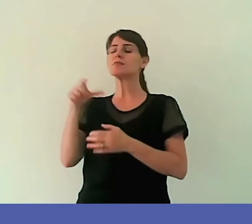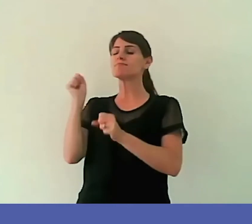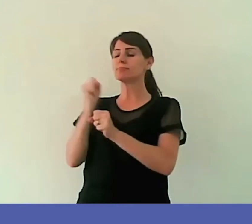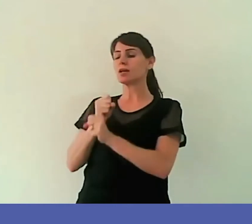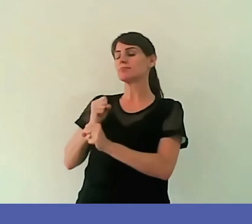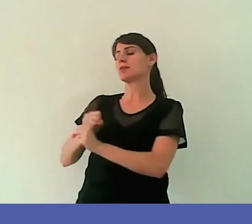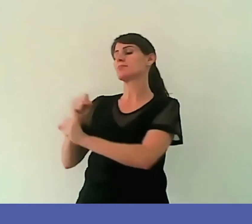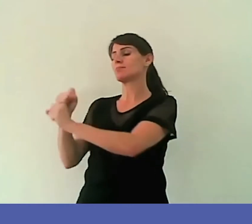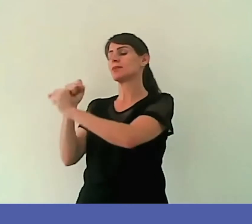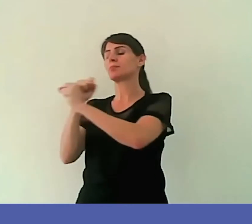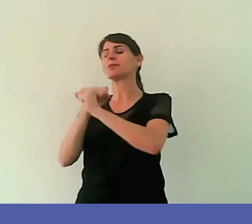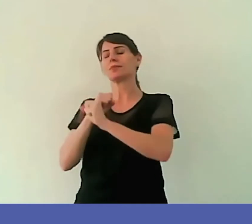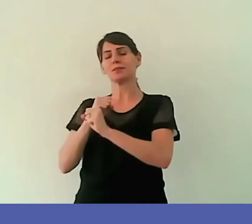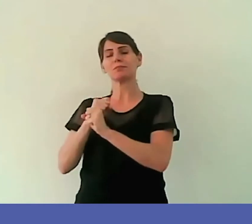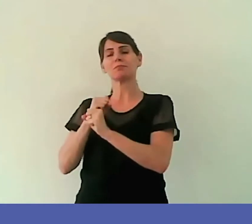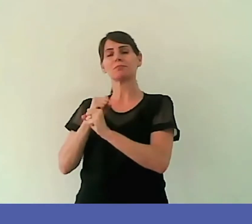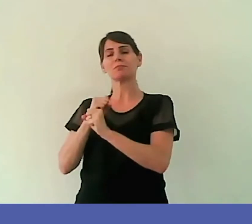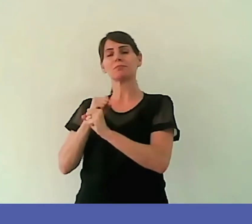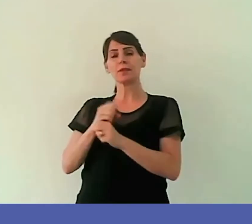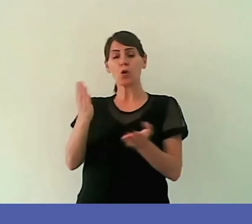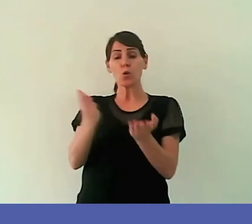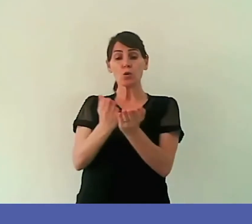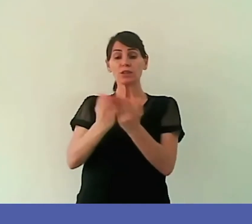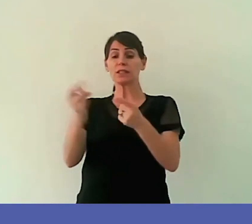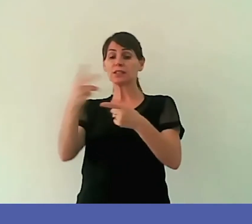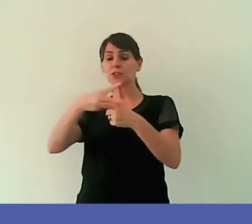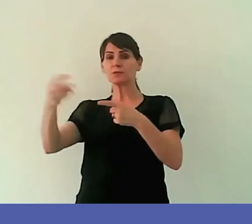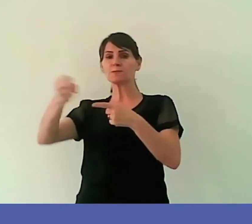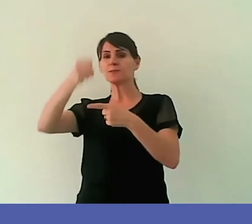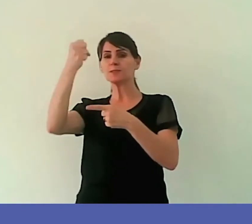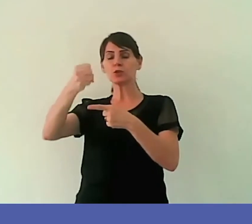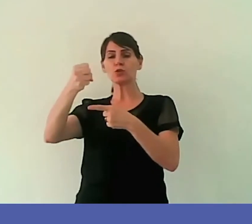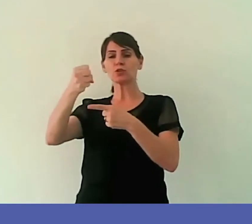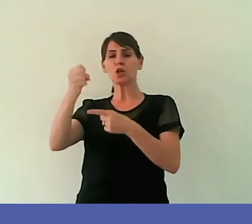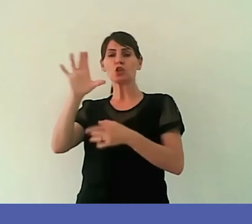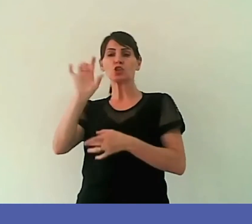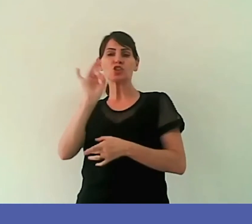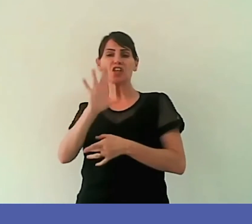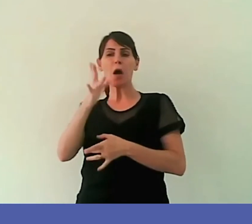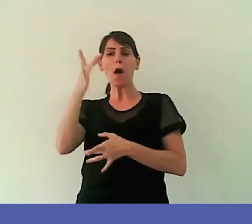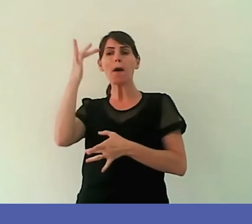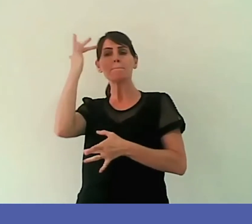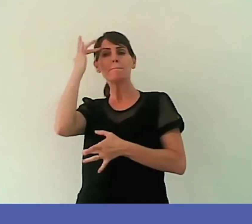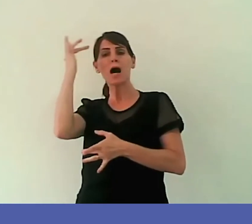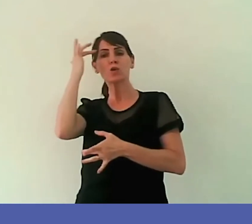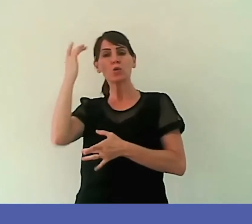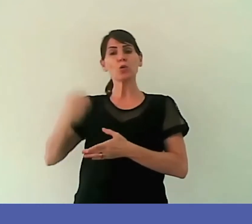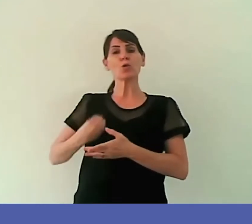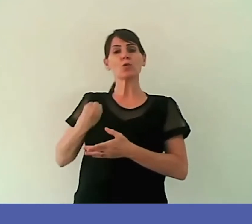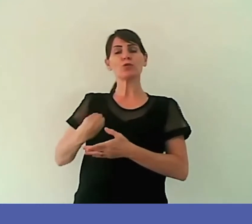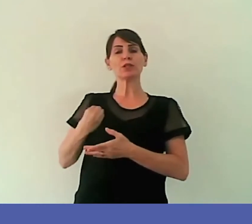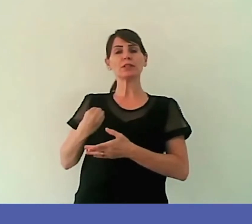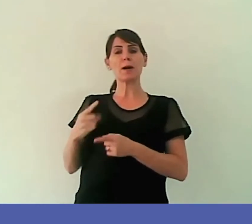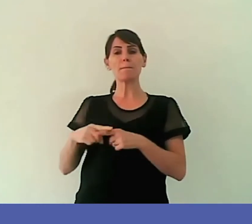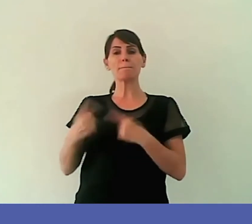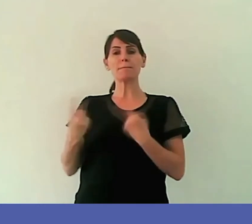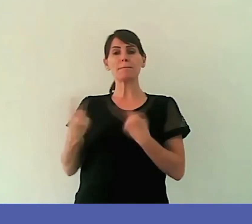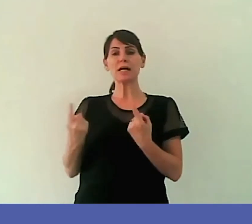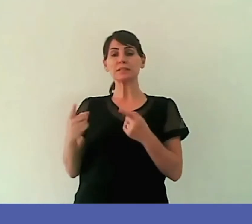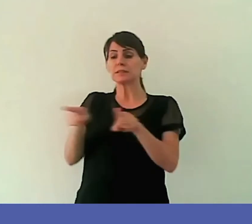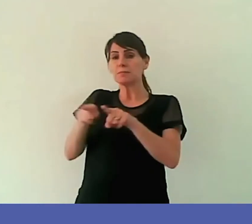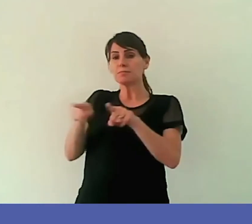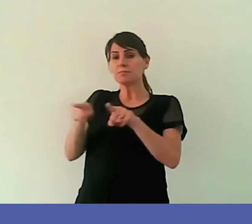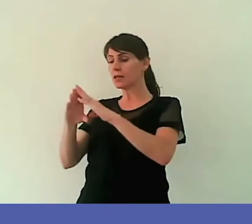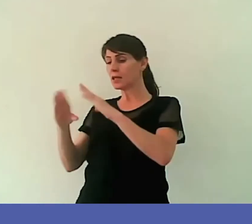edificação. Os vencedores não são apenas maduros em vida, mas também estão edificados